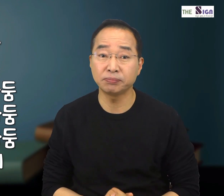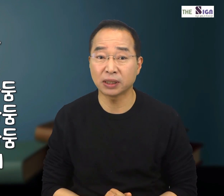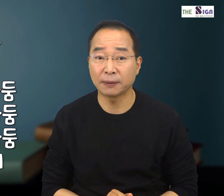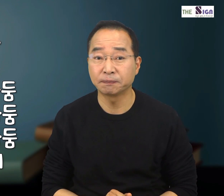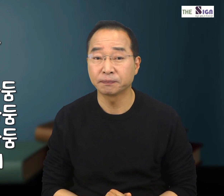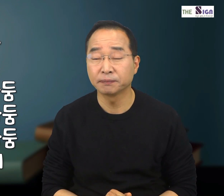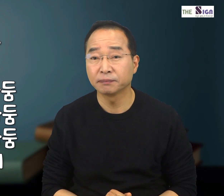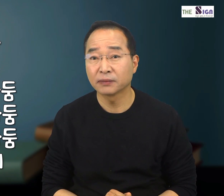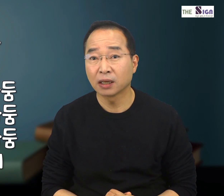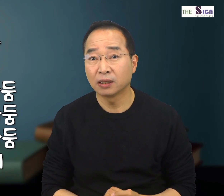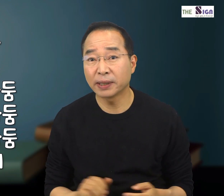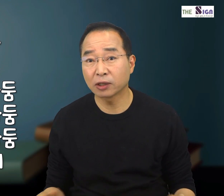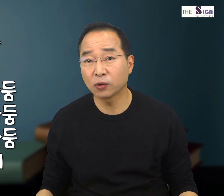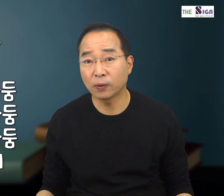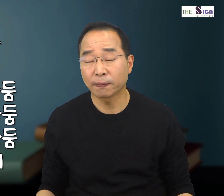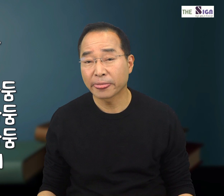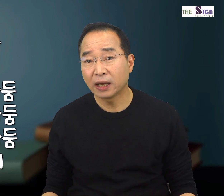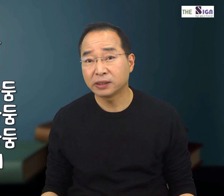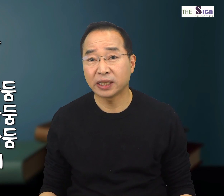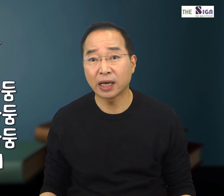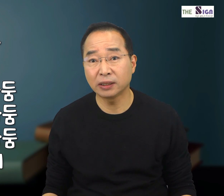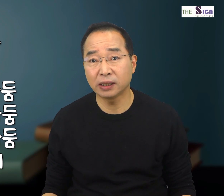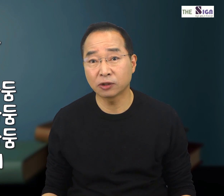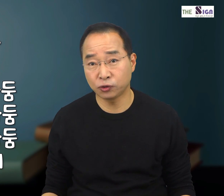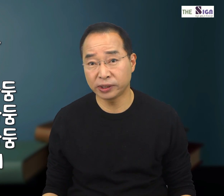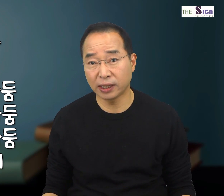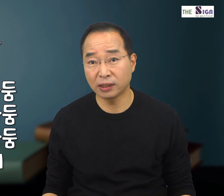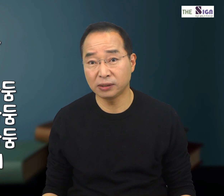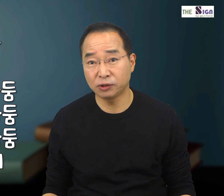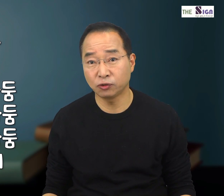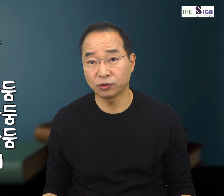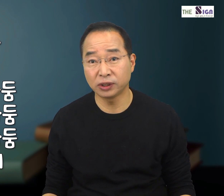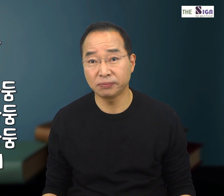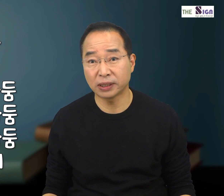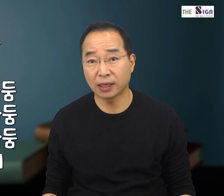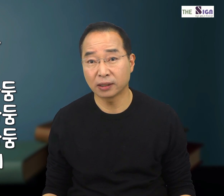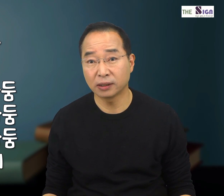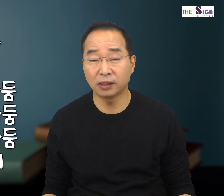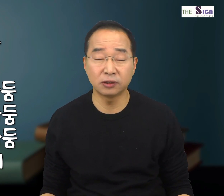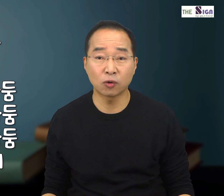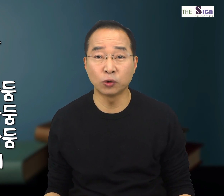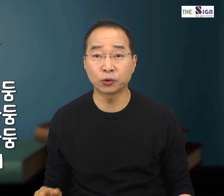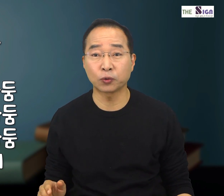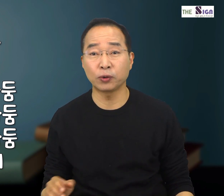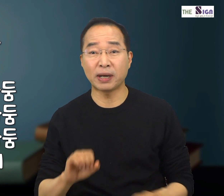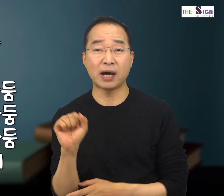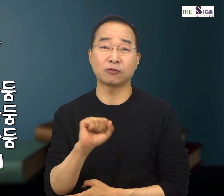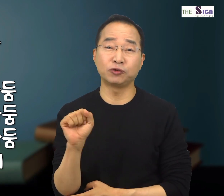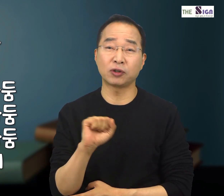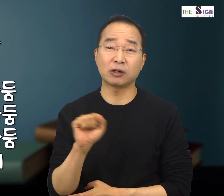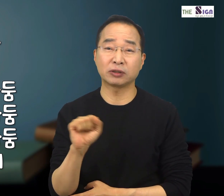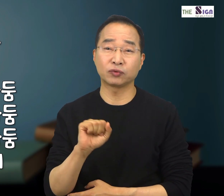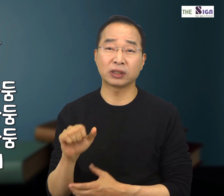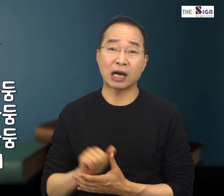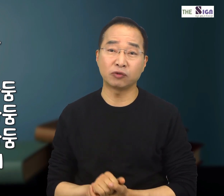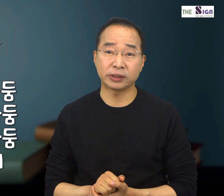씁니다. 그 밖에도 제한이나 규제라는 의미로도 쓰입니다. 예를 들어 고속도로에 막 운전하고 가고